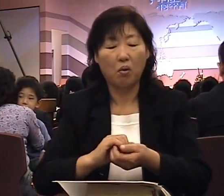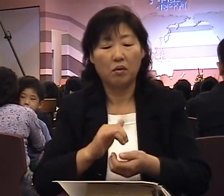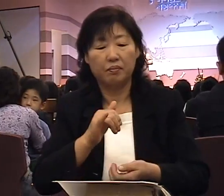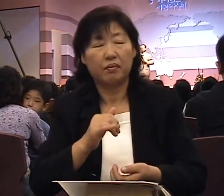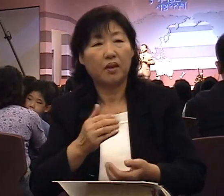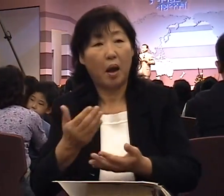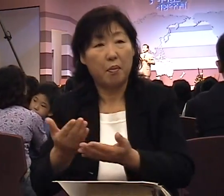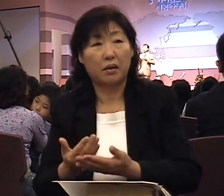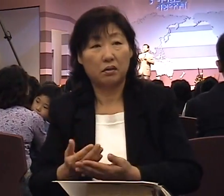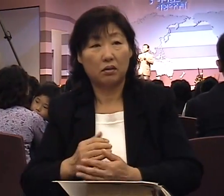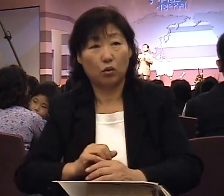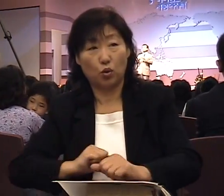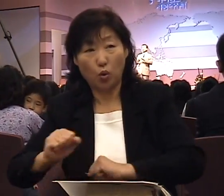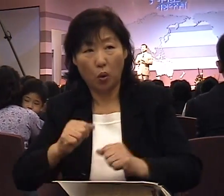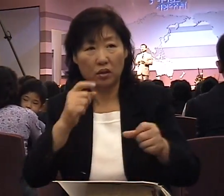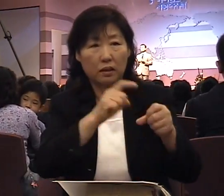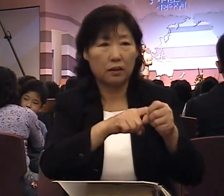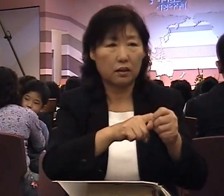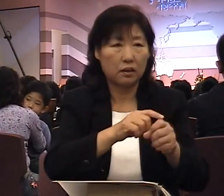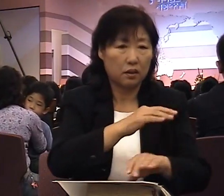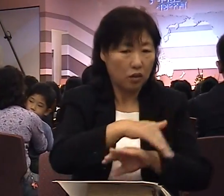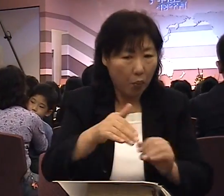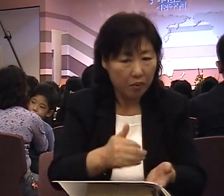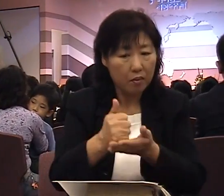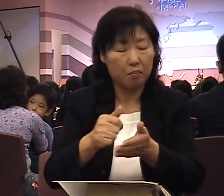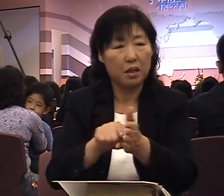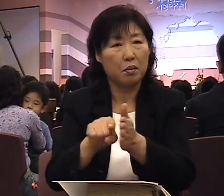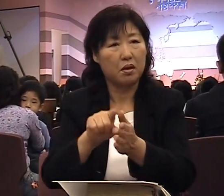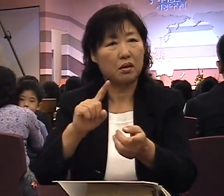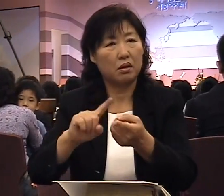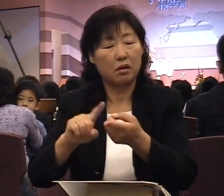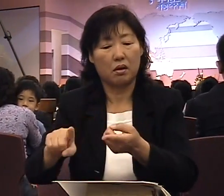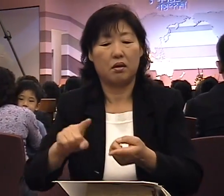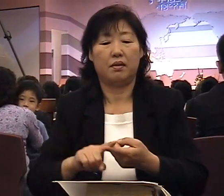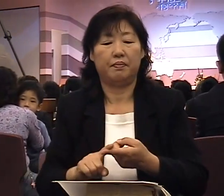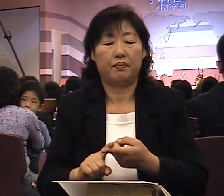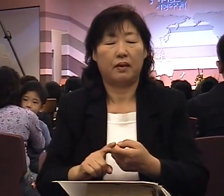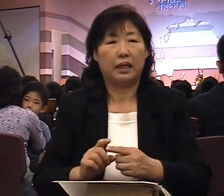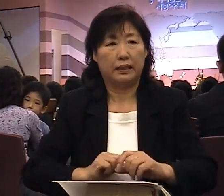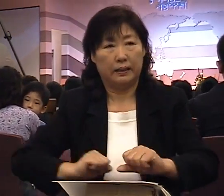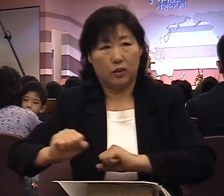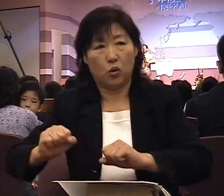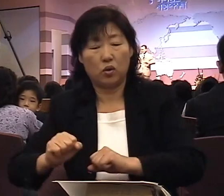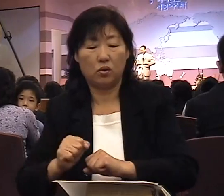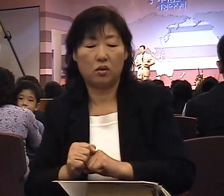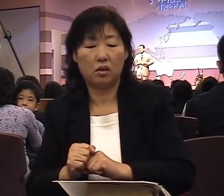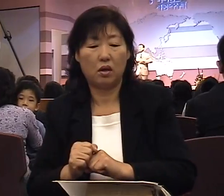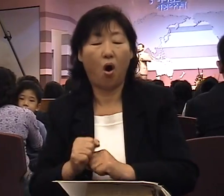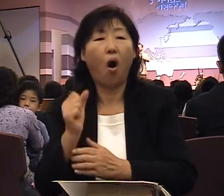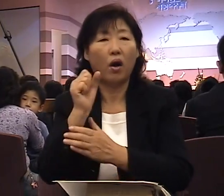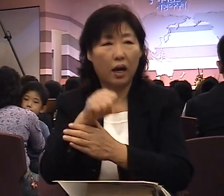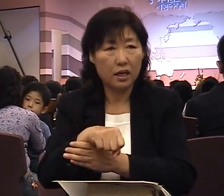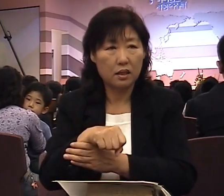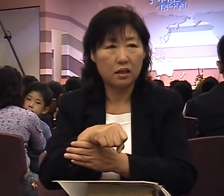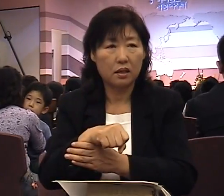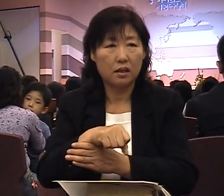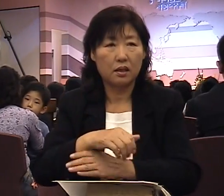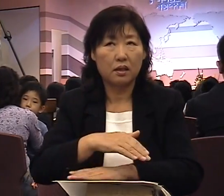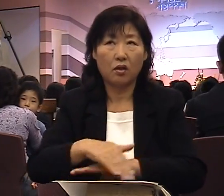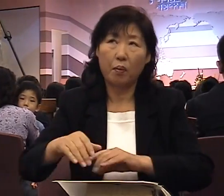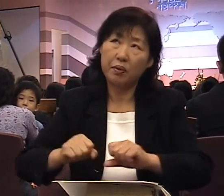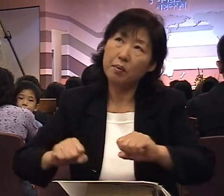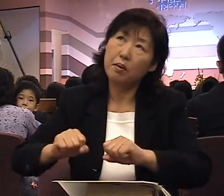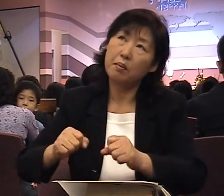받는 수동적인 하나님의 섭리에 대한 믿음에서 능동적으로 허락하시는 섭리를 따라 움직이는